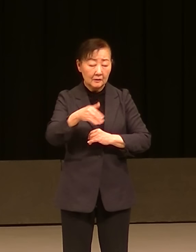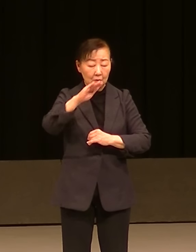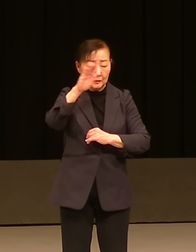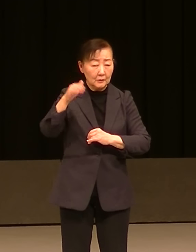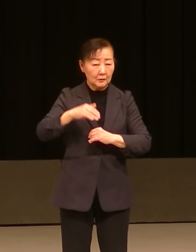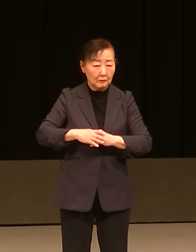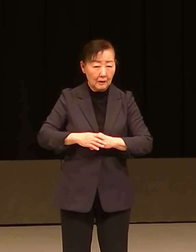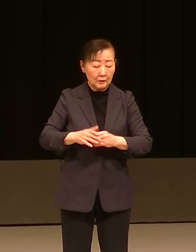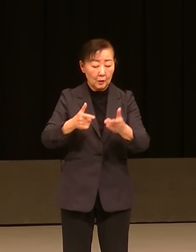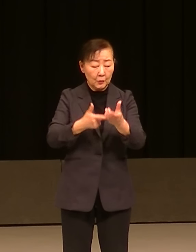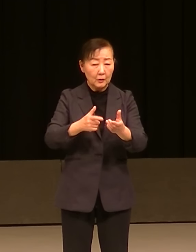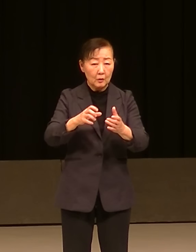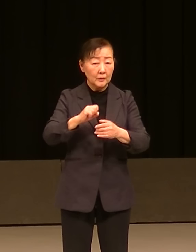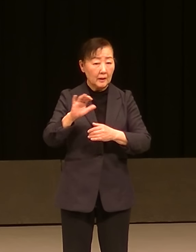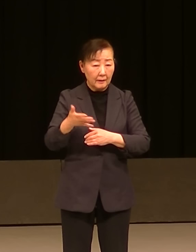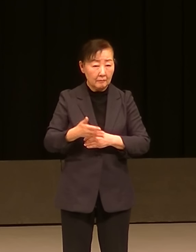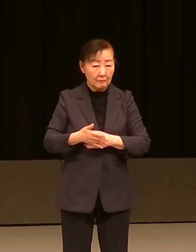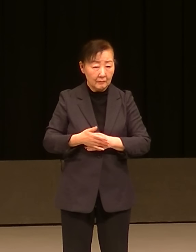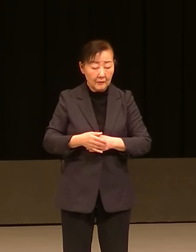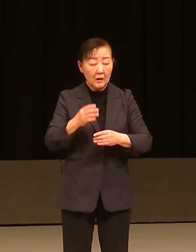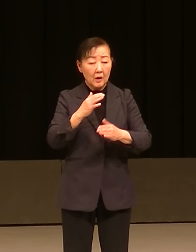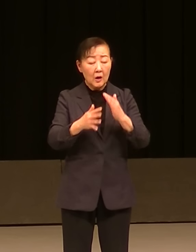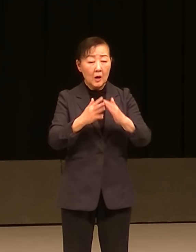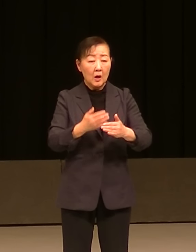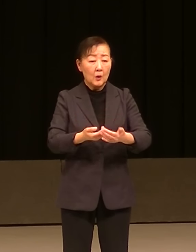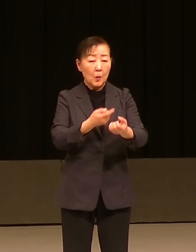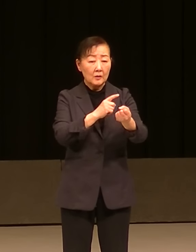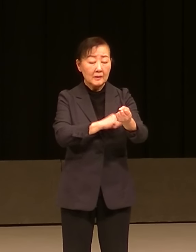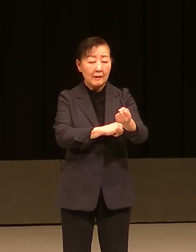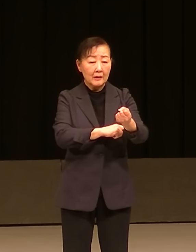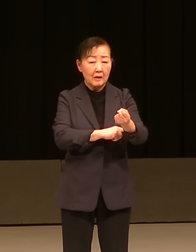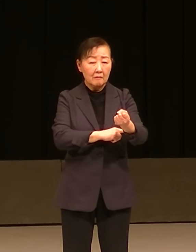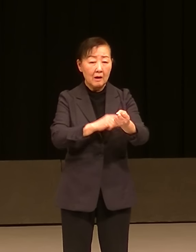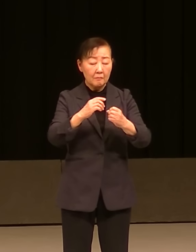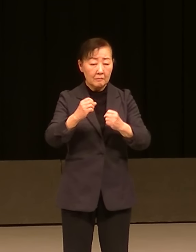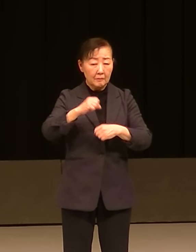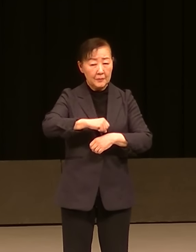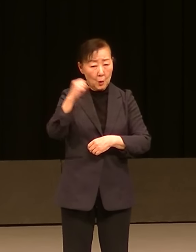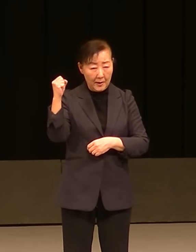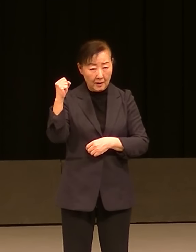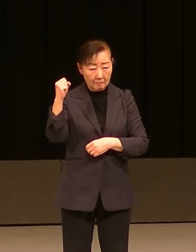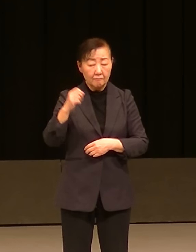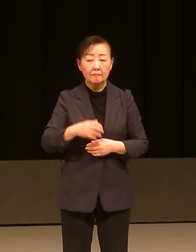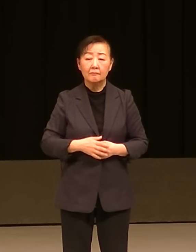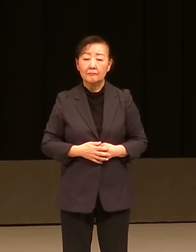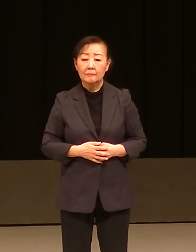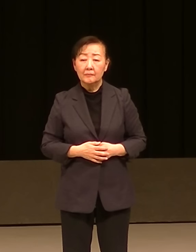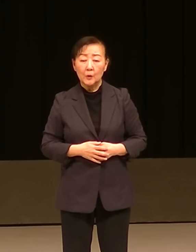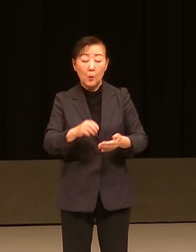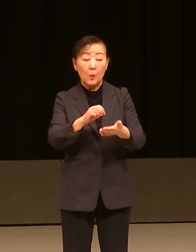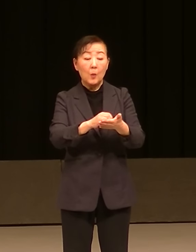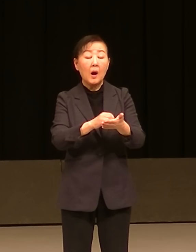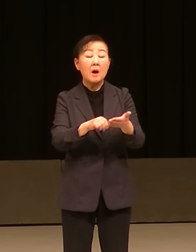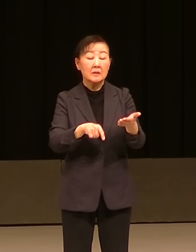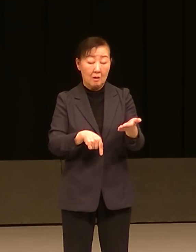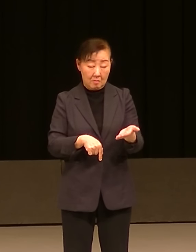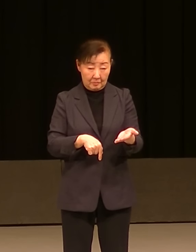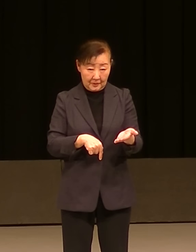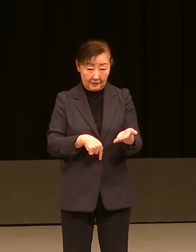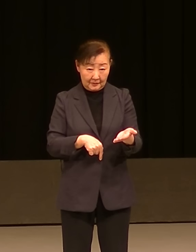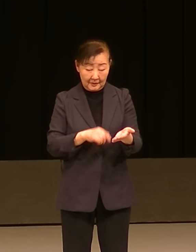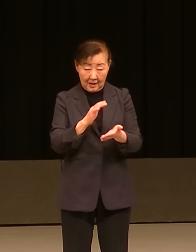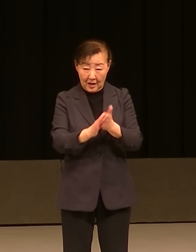持しない、国の交戦権はこれを認めないというふうに今、書いてあるのでございます。